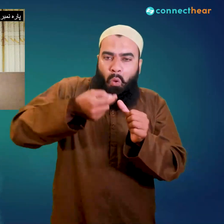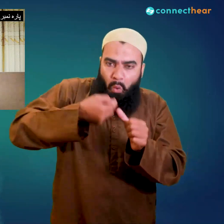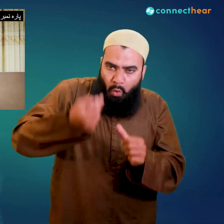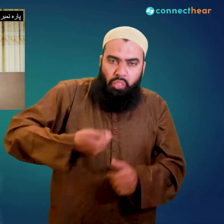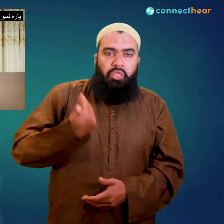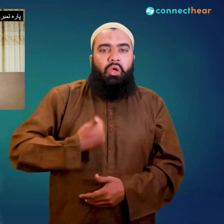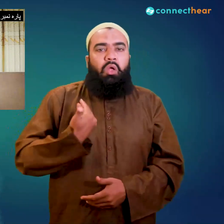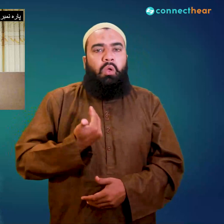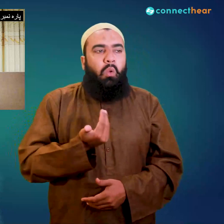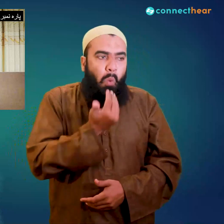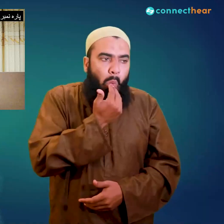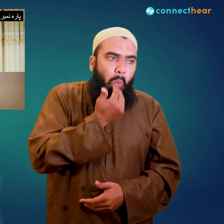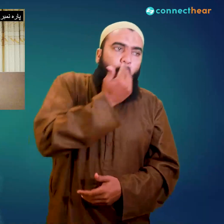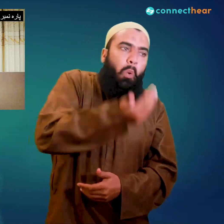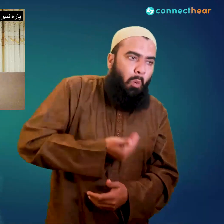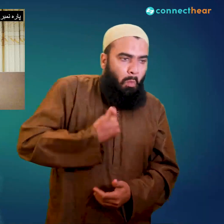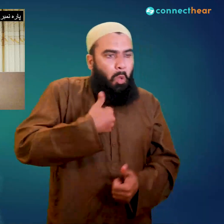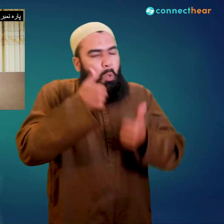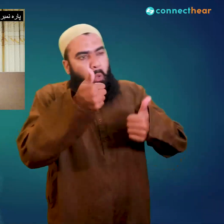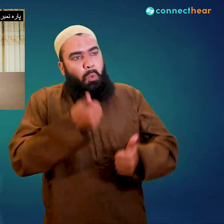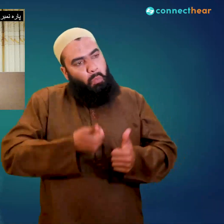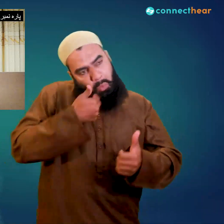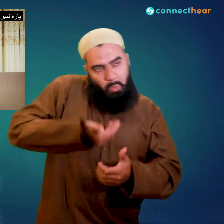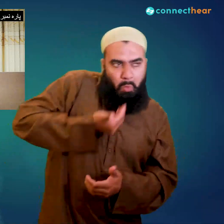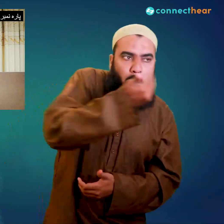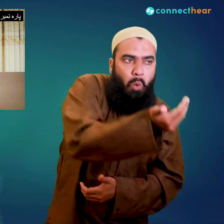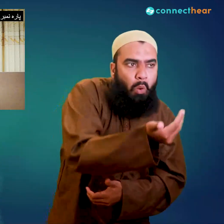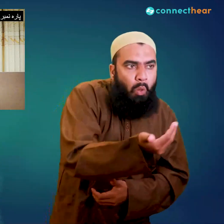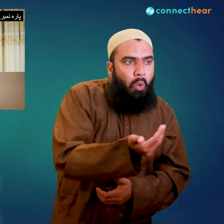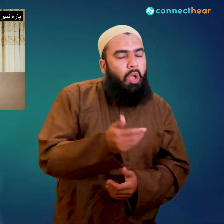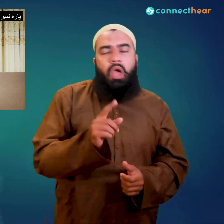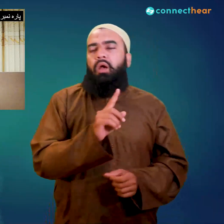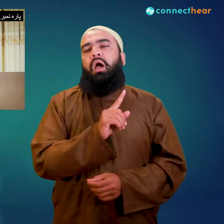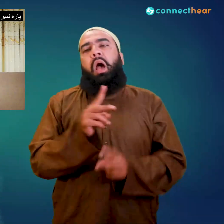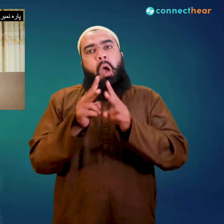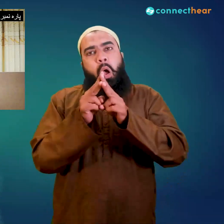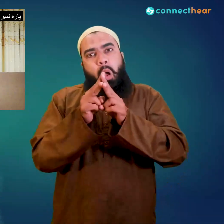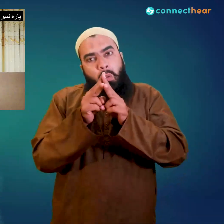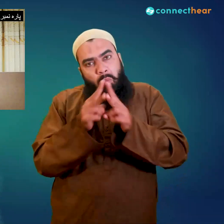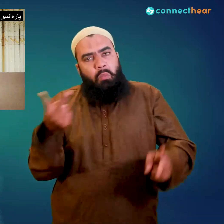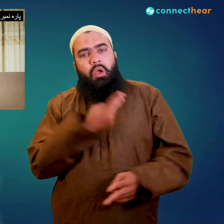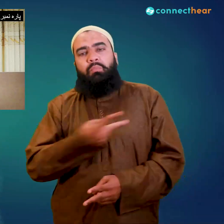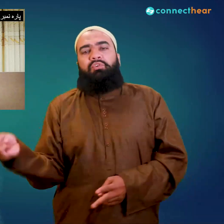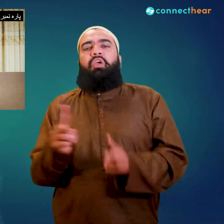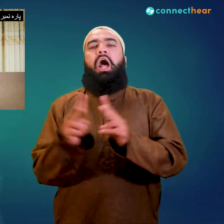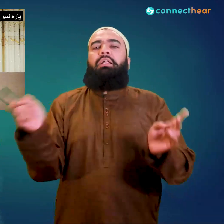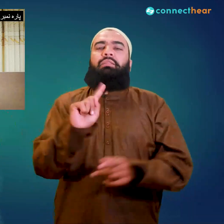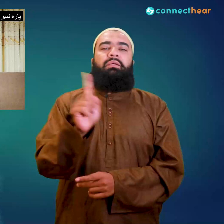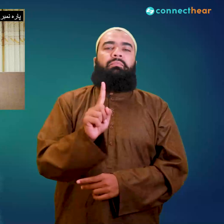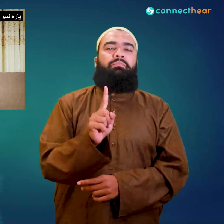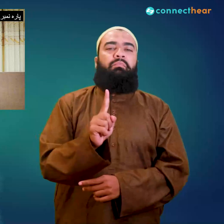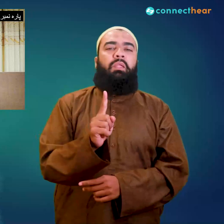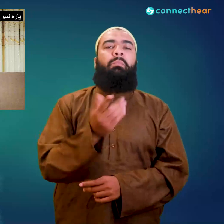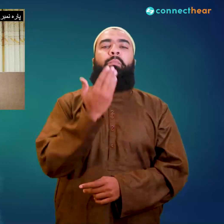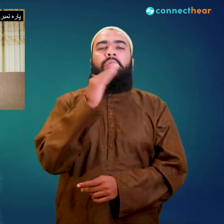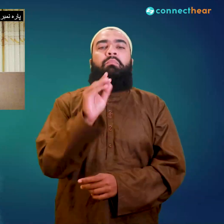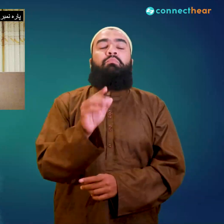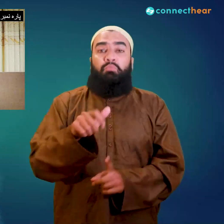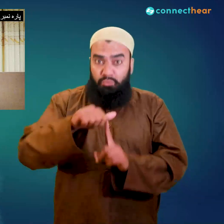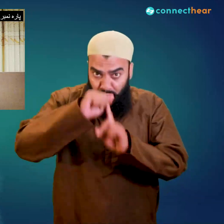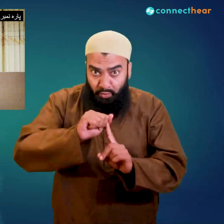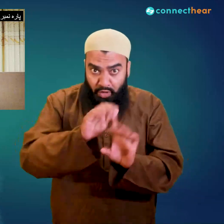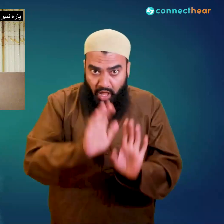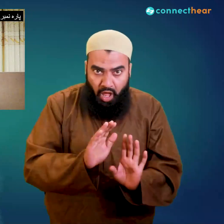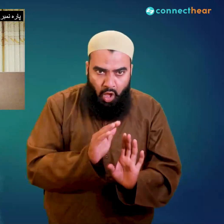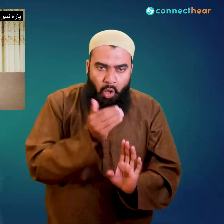دوسروں کے سامنے بیان نہیں کرنی چاہیے، لیکن جب معاملہ اس قسم کا ہو کہ کسی کام کو اپنے سے